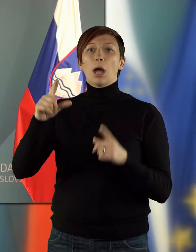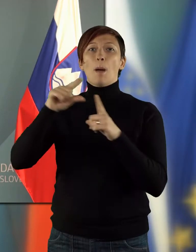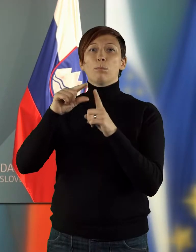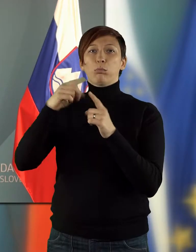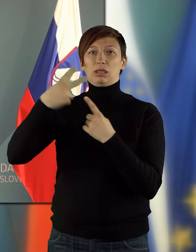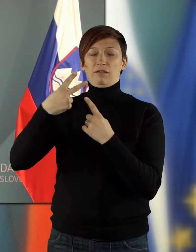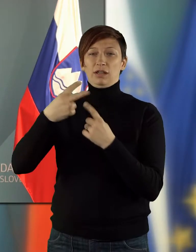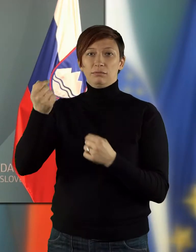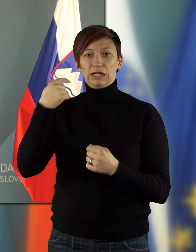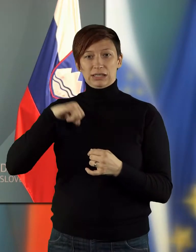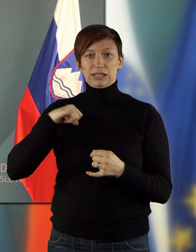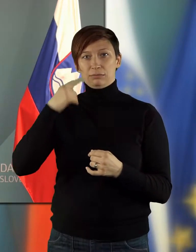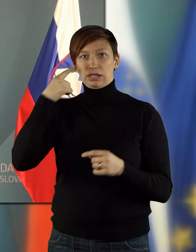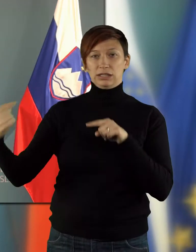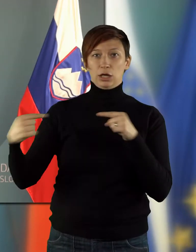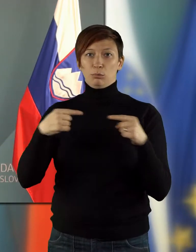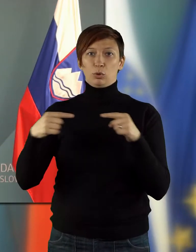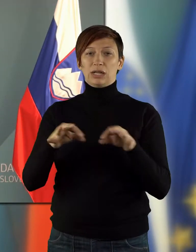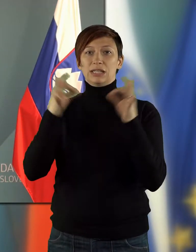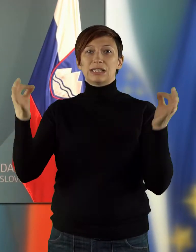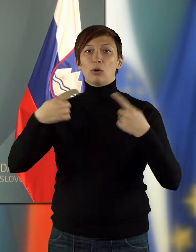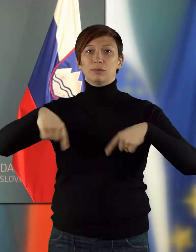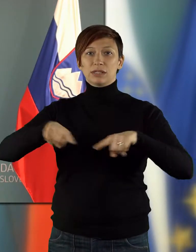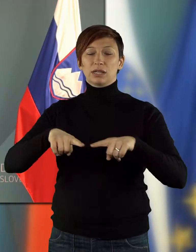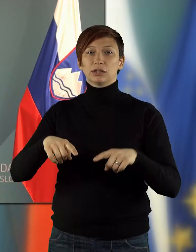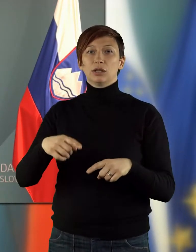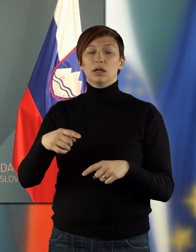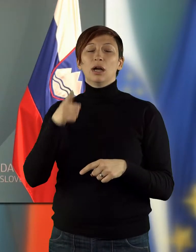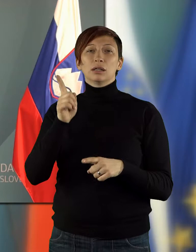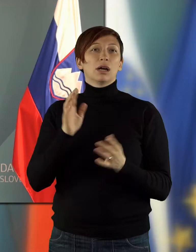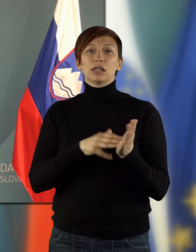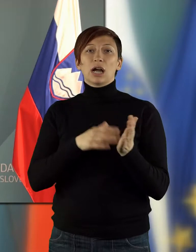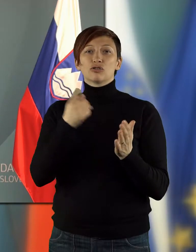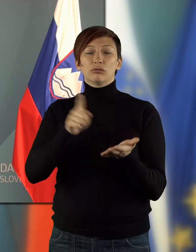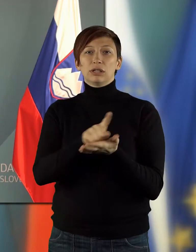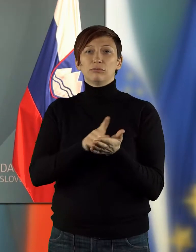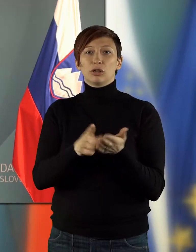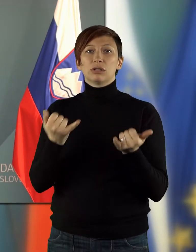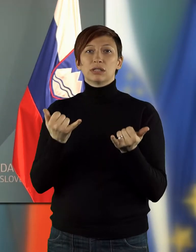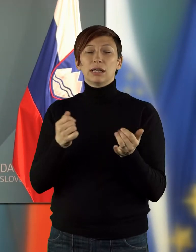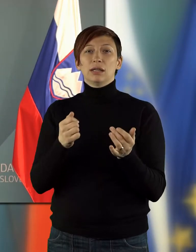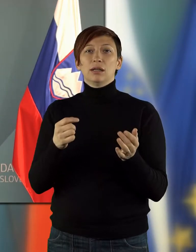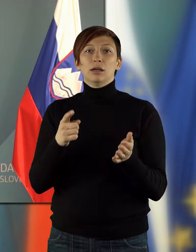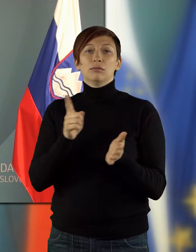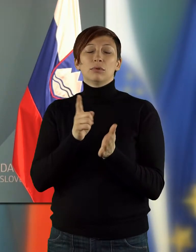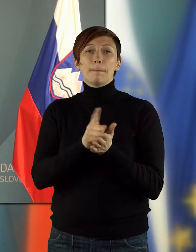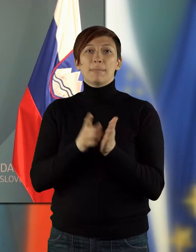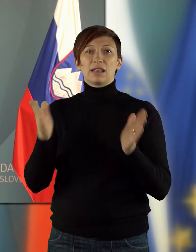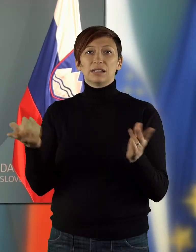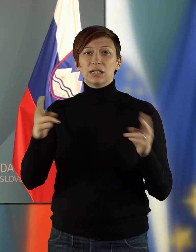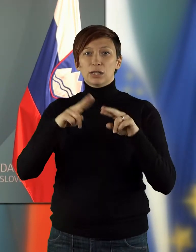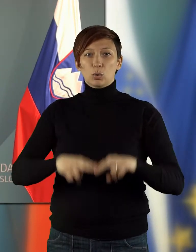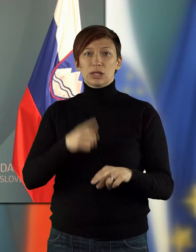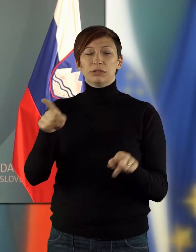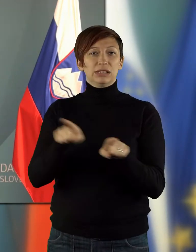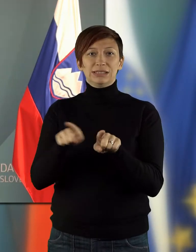Irena Joveva, Pop TV. Mene zanima glede pogajanj z javnim sektorjem, predvsem to, kakšen je v tem trenutku zdaj mandat. Torej,